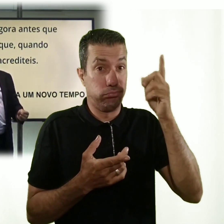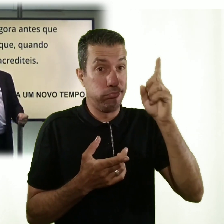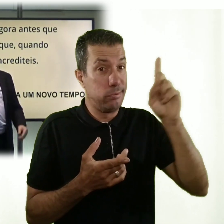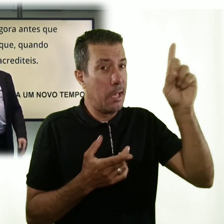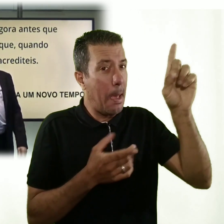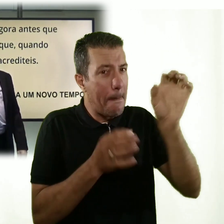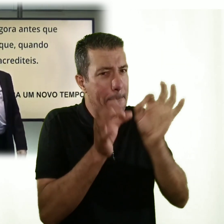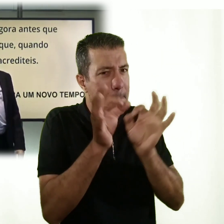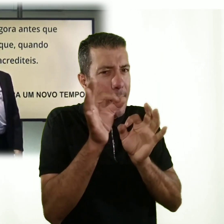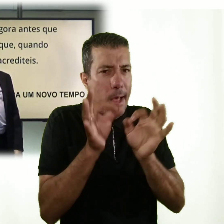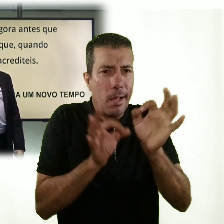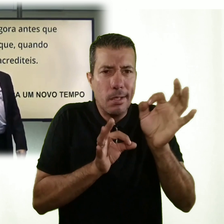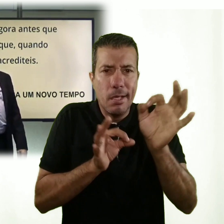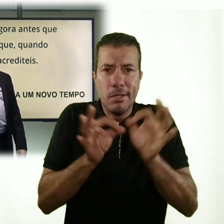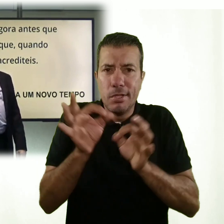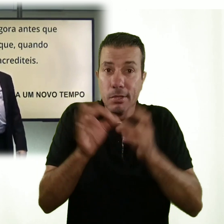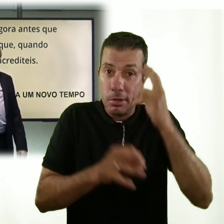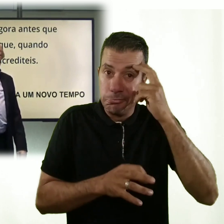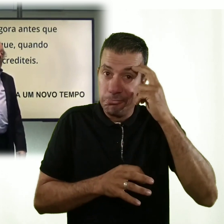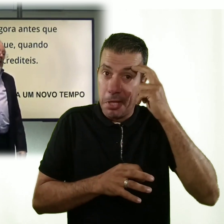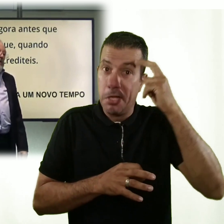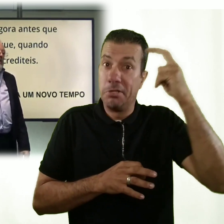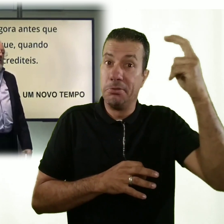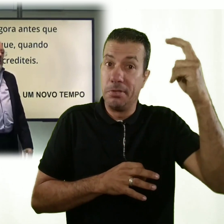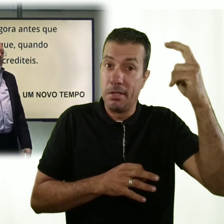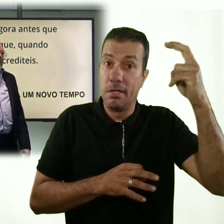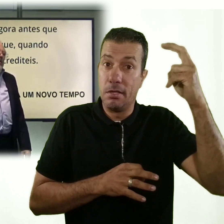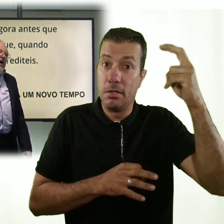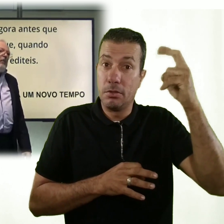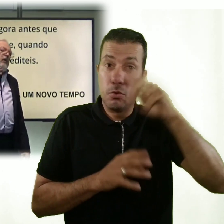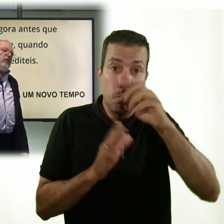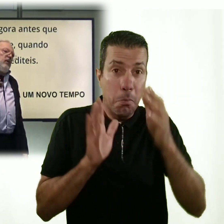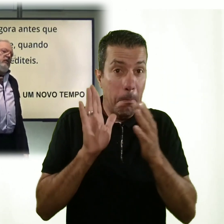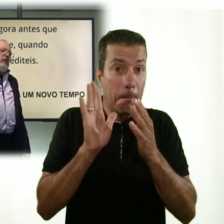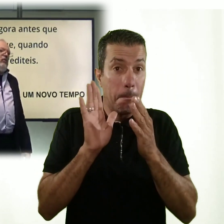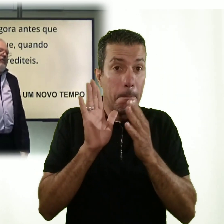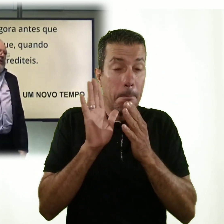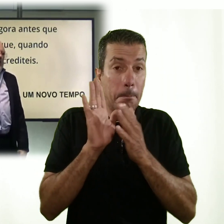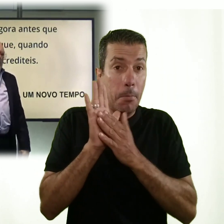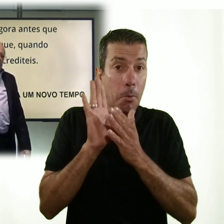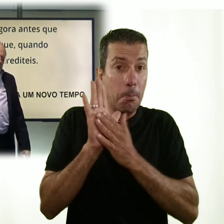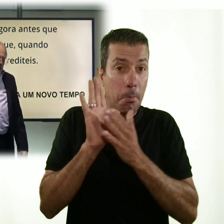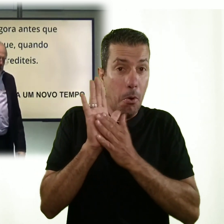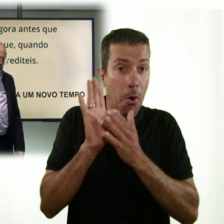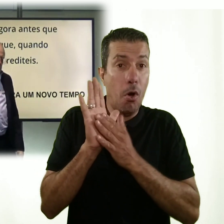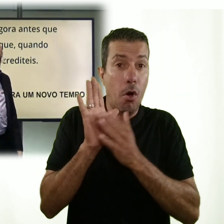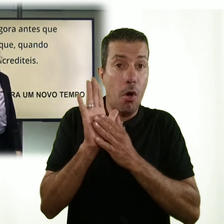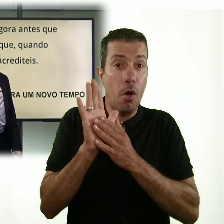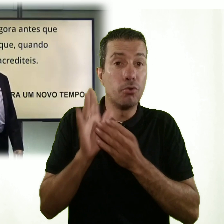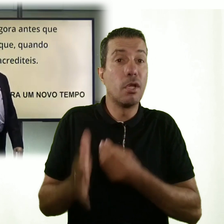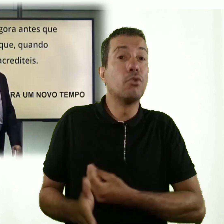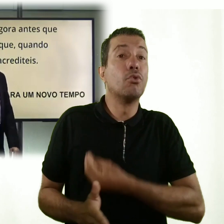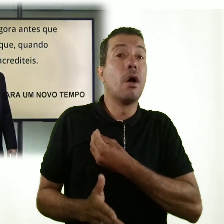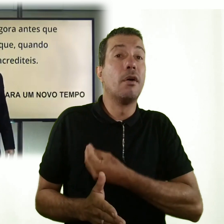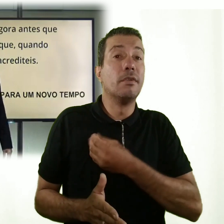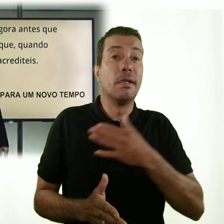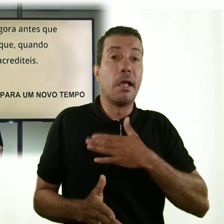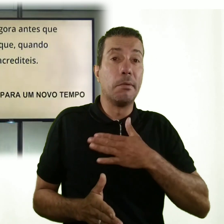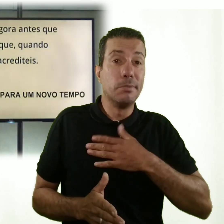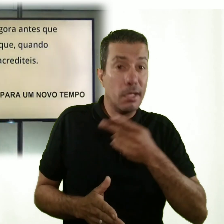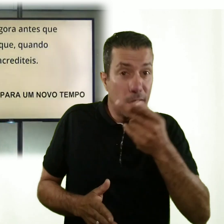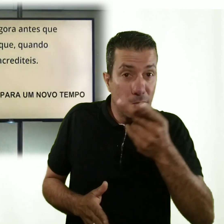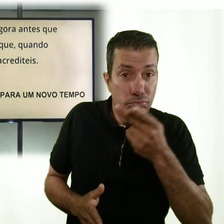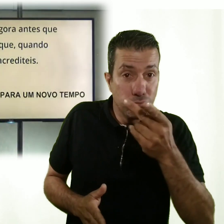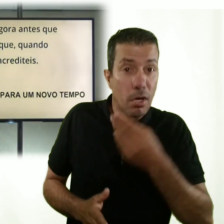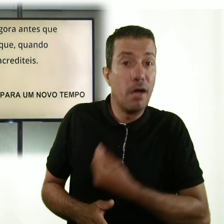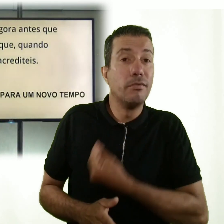planejador, inteligente e com um propósito. Então, qual é o propósito da sua vida? Qual é o propósito da minha vida? Eu tenho